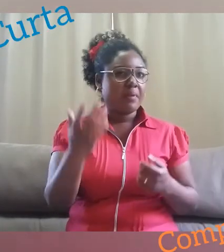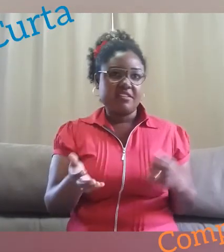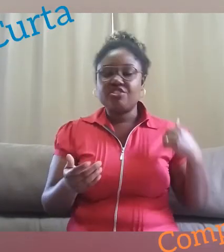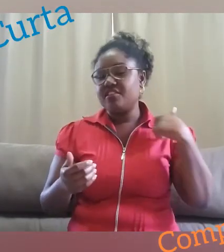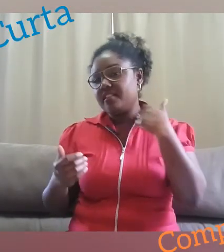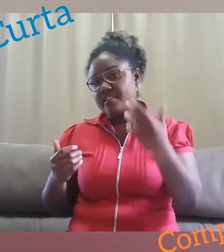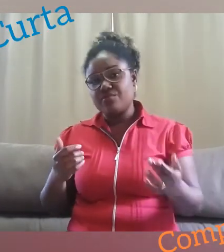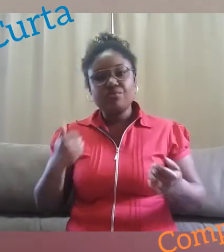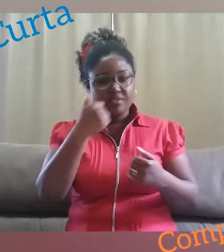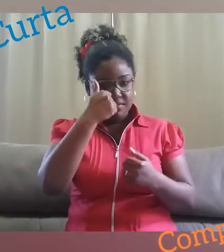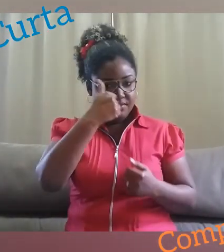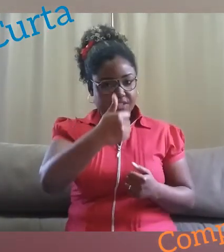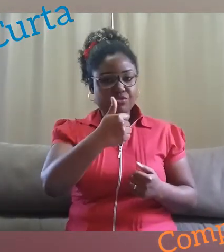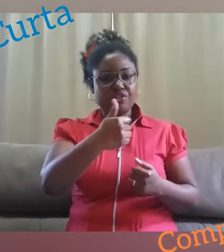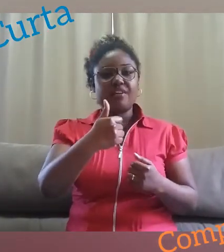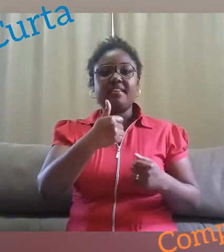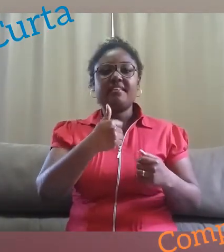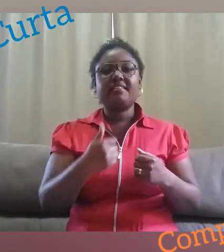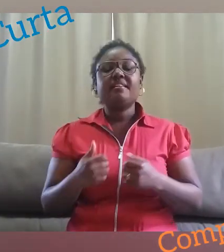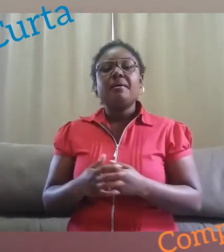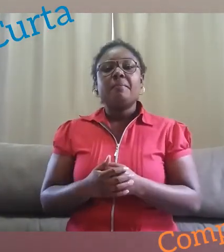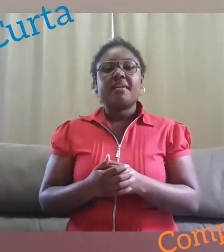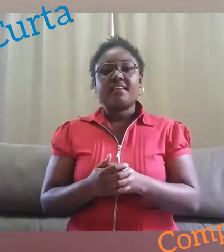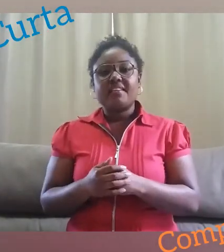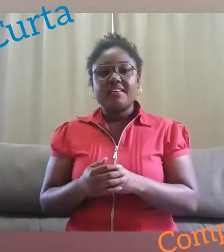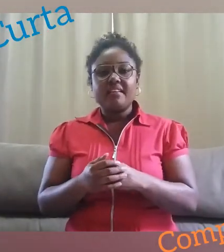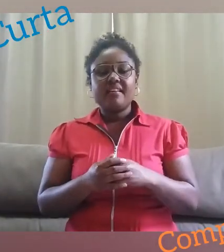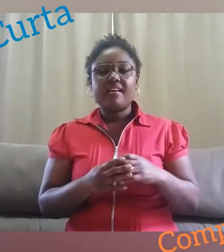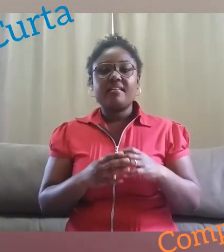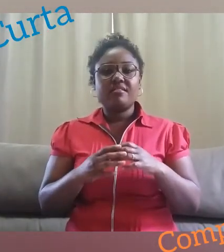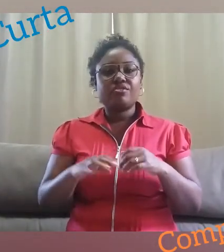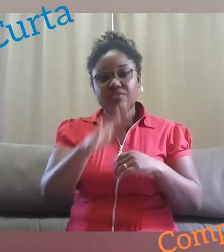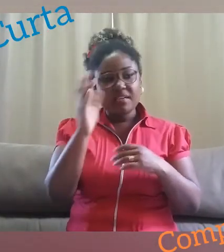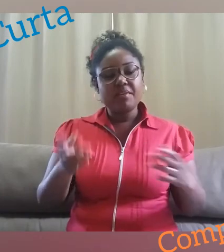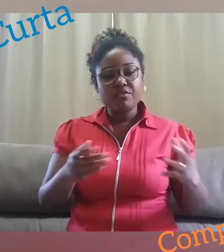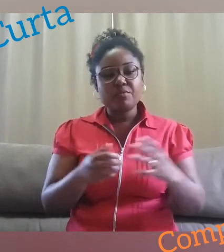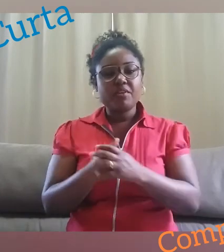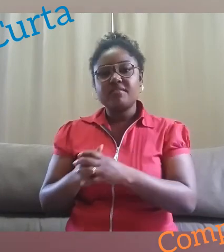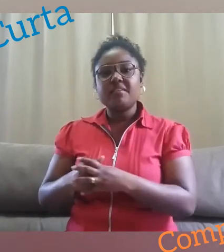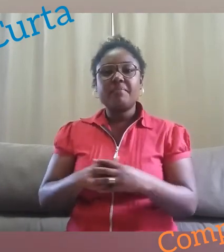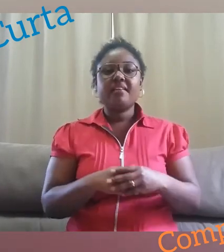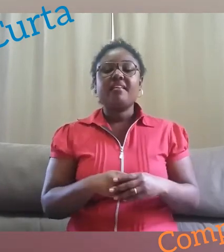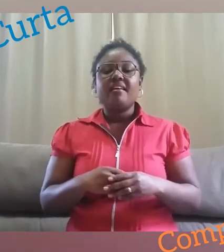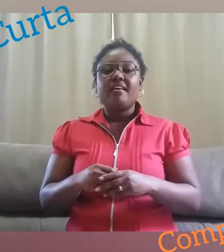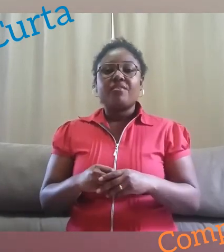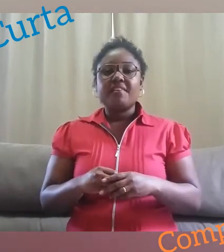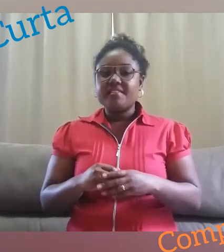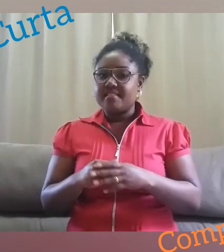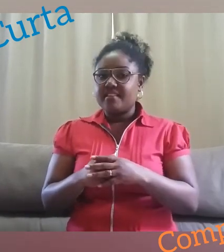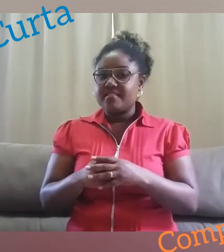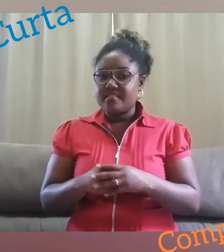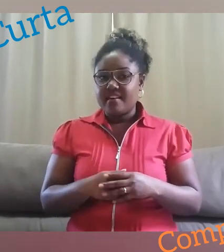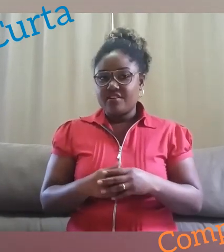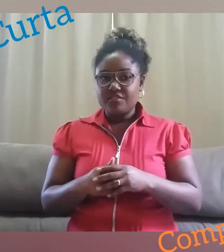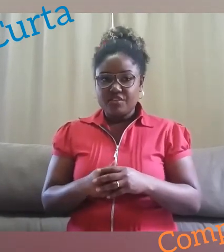compartilhem, curtam, dê o joinha, para que os seus amigos possam também conhecer a nossa aula, o